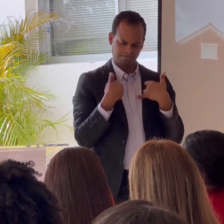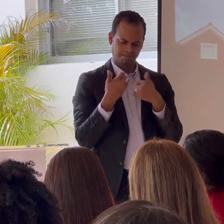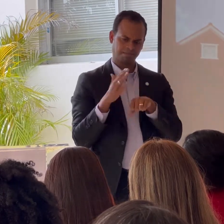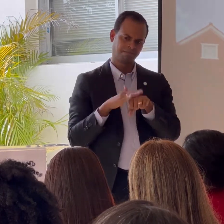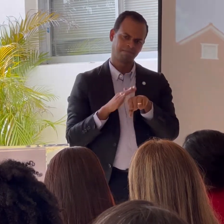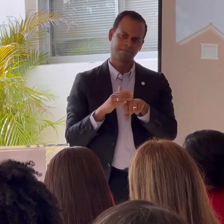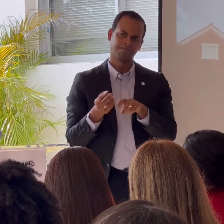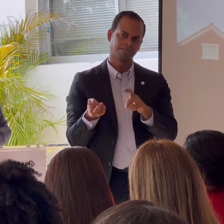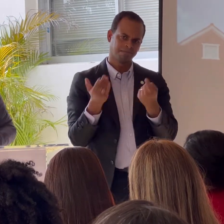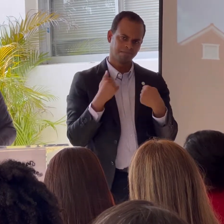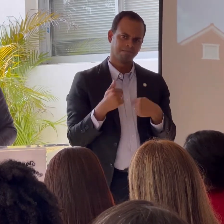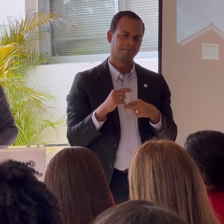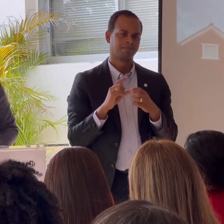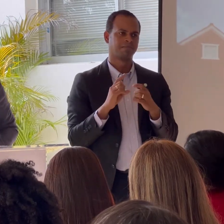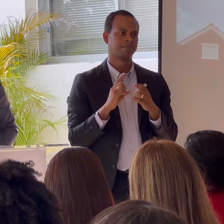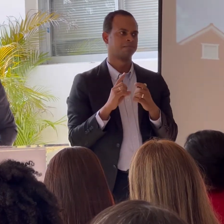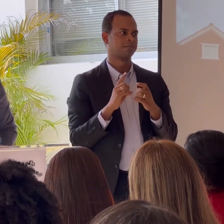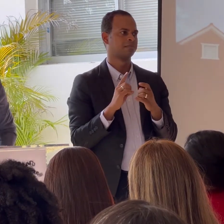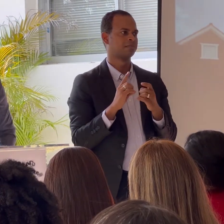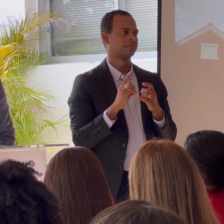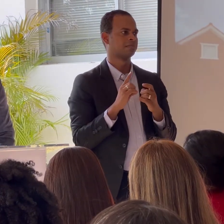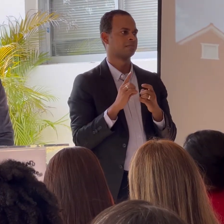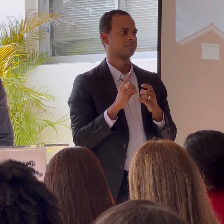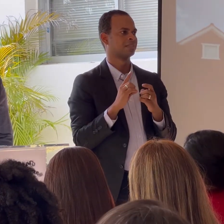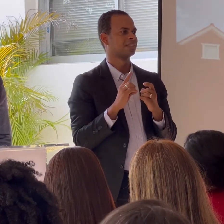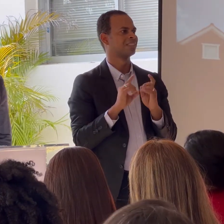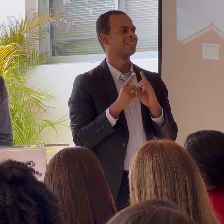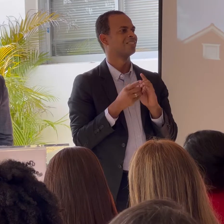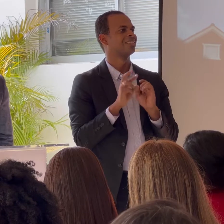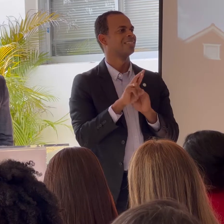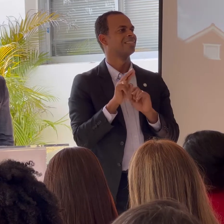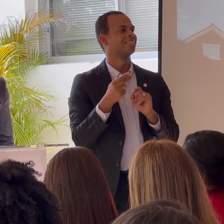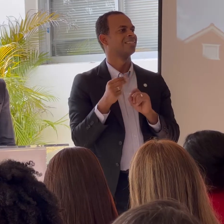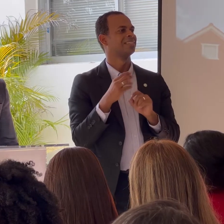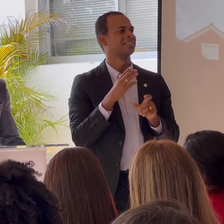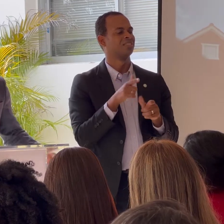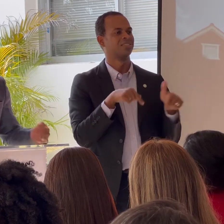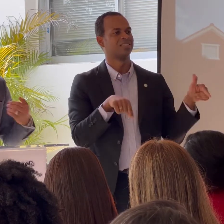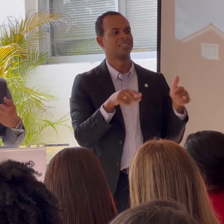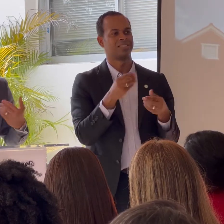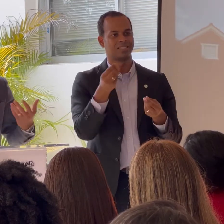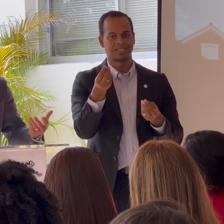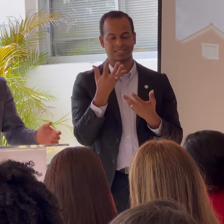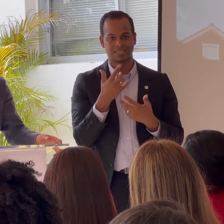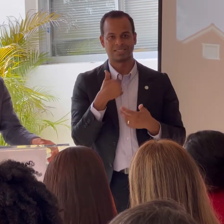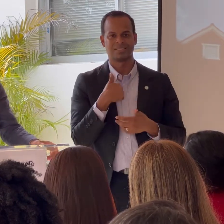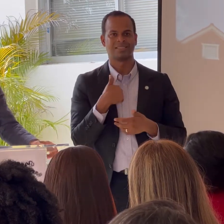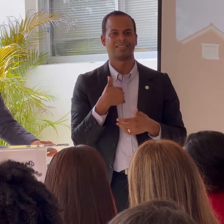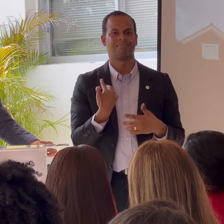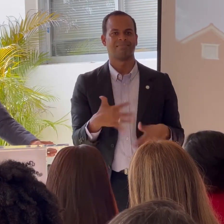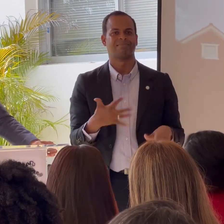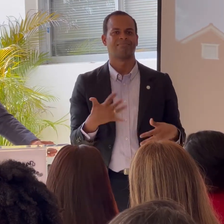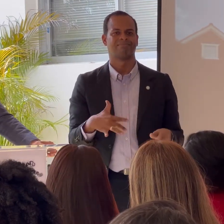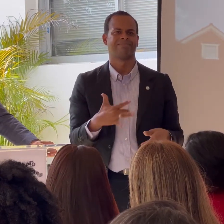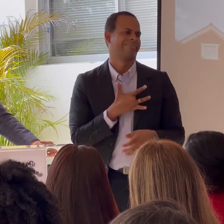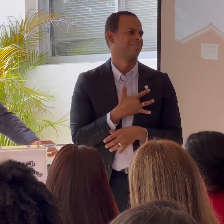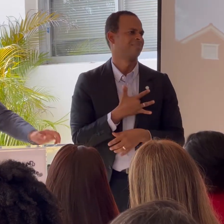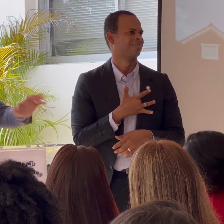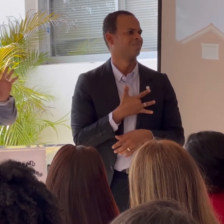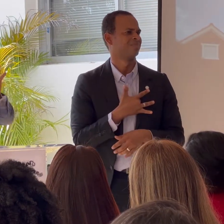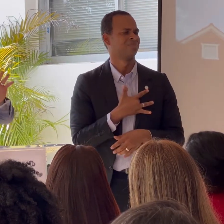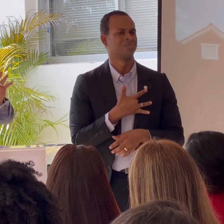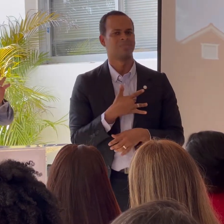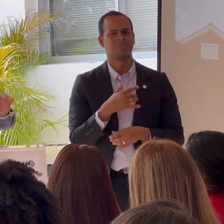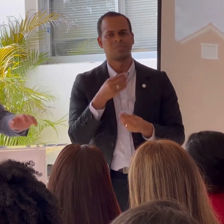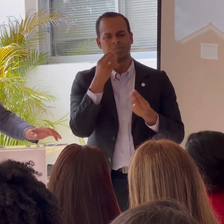que fuera directora de recursos humanos de un lugar. Y me dijo las siguientes palabras, y a mí eso me dio profundamente en el